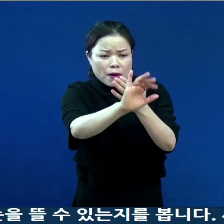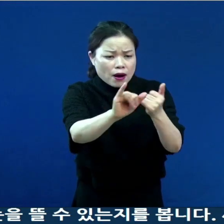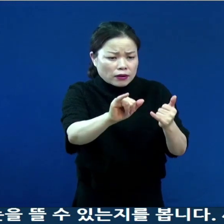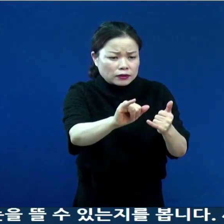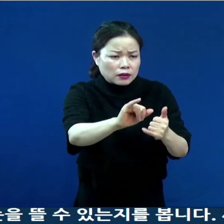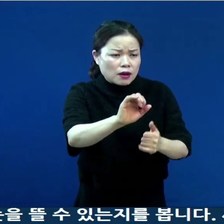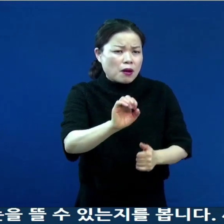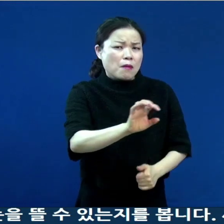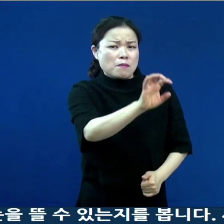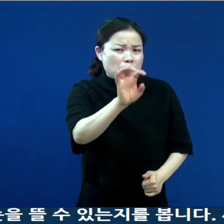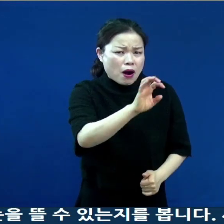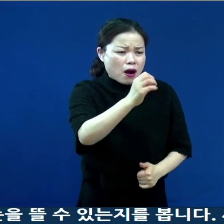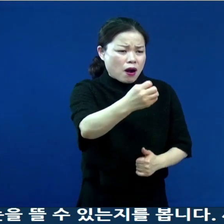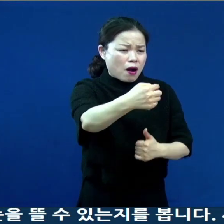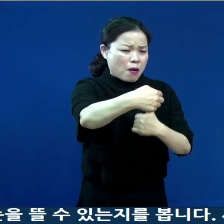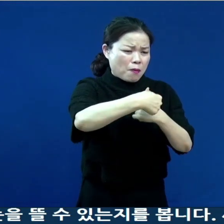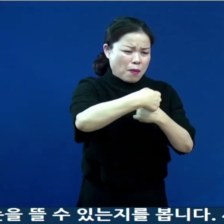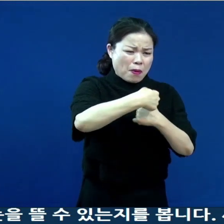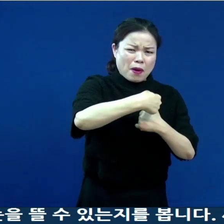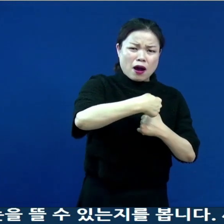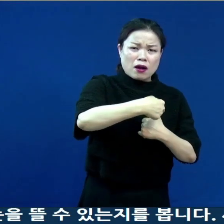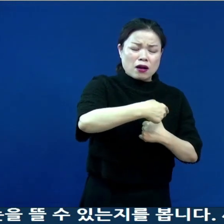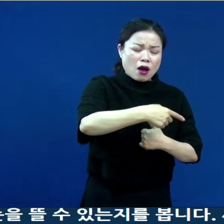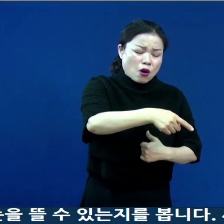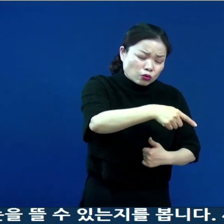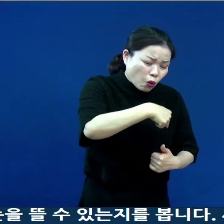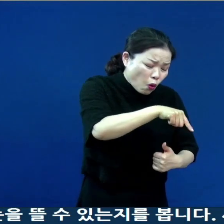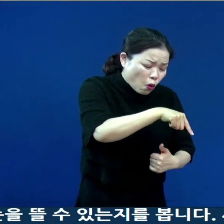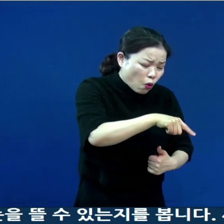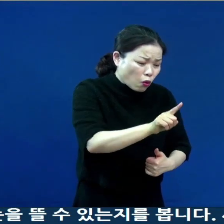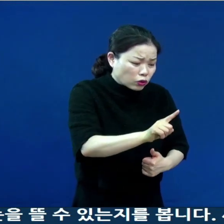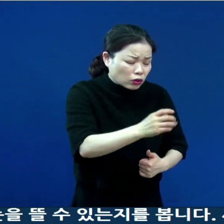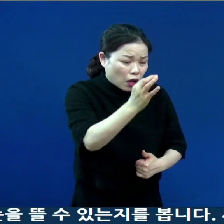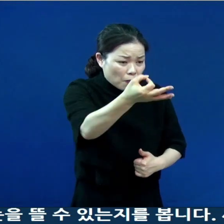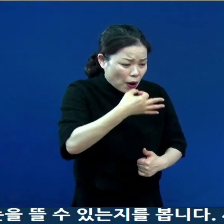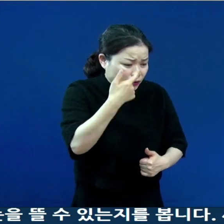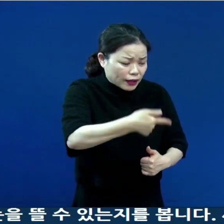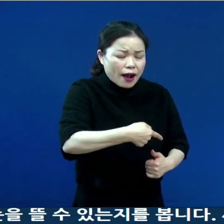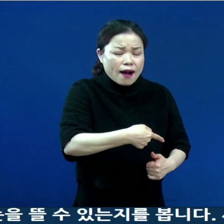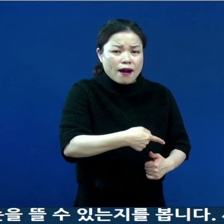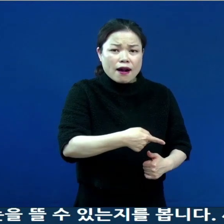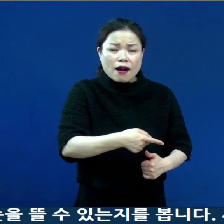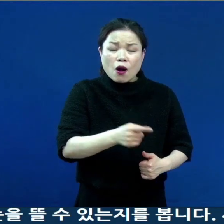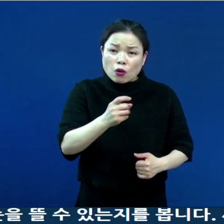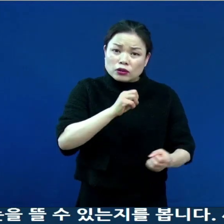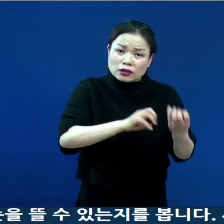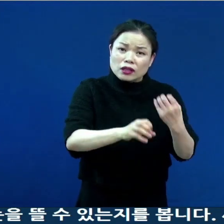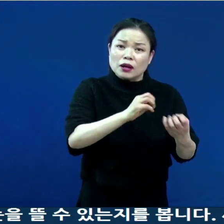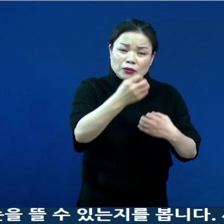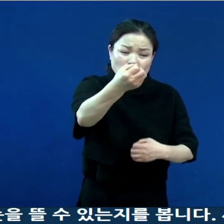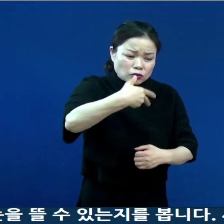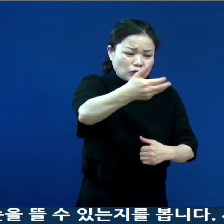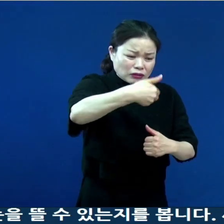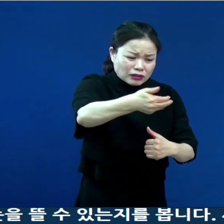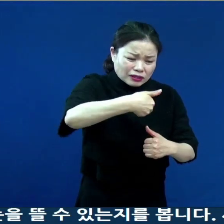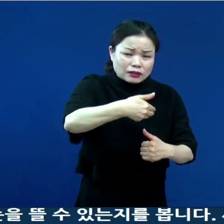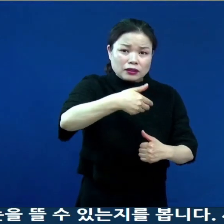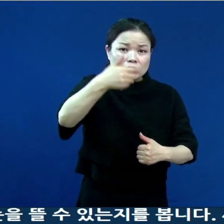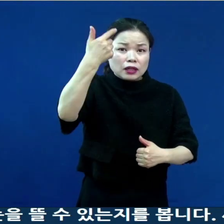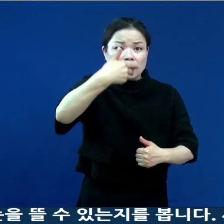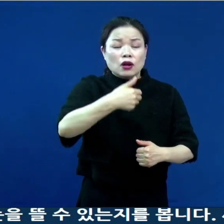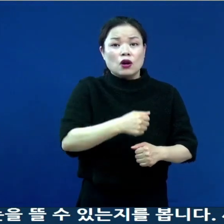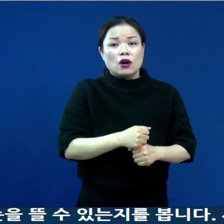바리새인들이 반복해서 추궁을 했지 않았어요? 도대체 네가 어떻게 보게 됐는가? 대답했는데 또 어떻게 보게 됐는가? 4번을 반복을